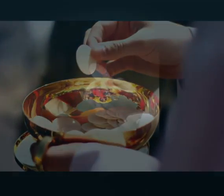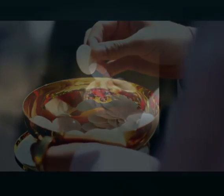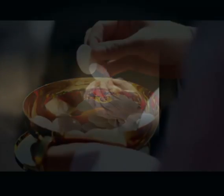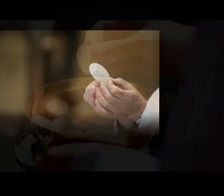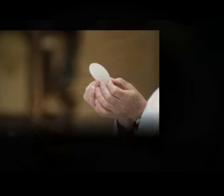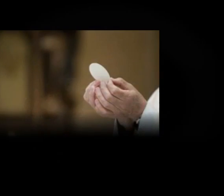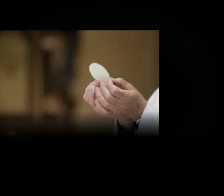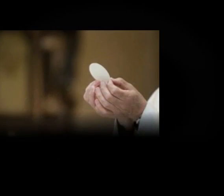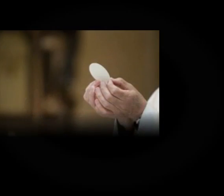en este